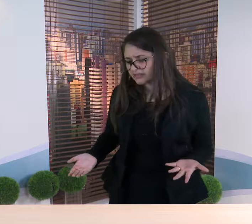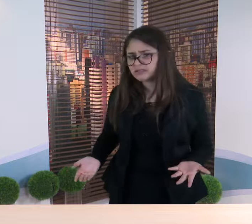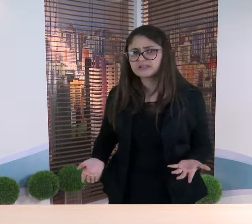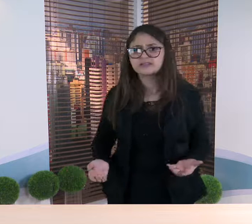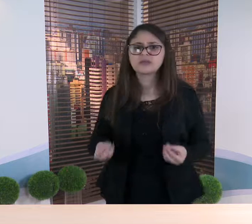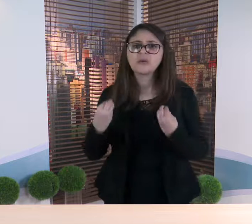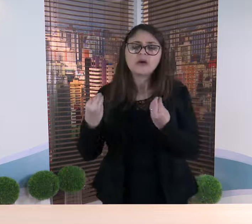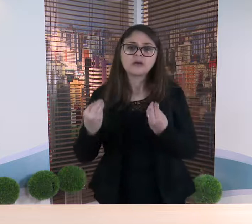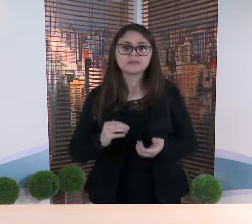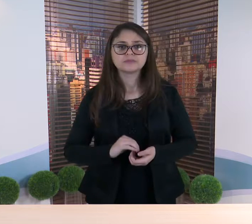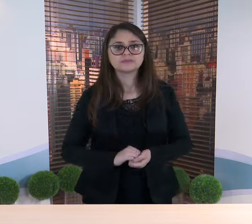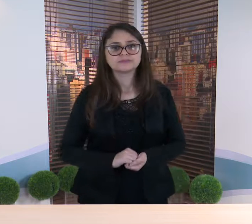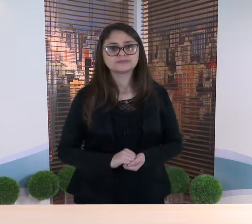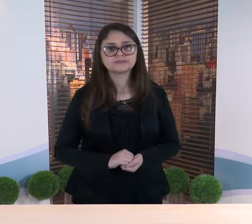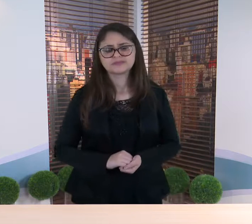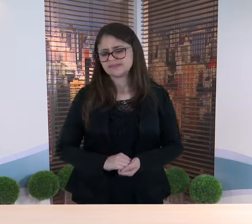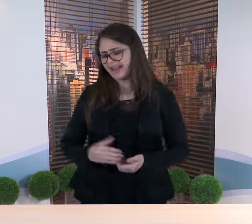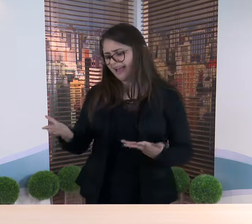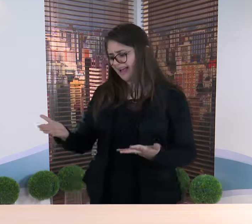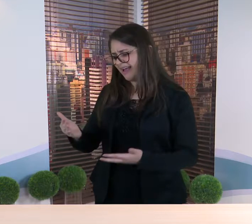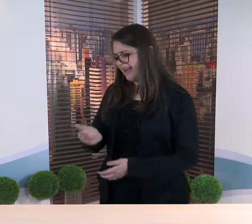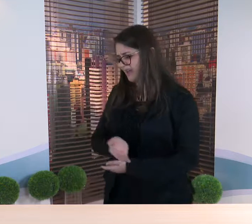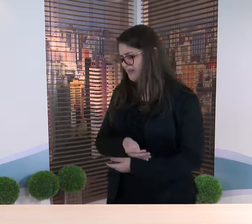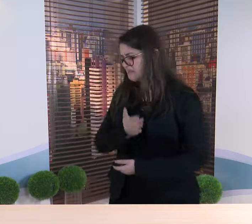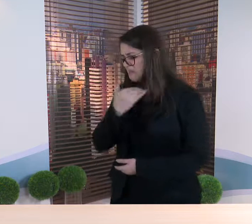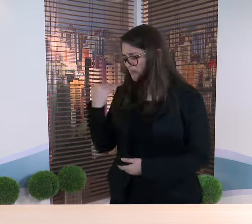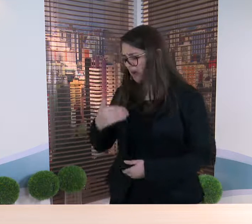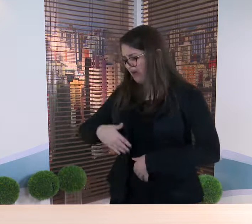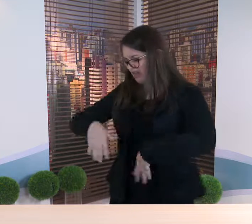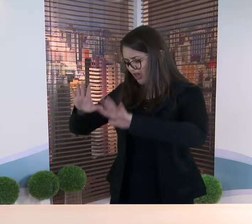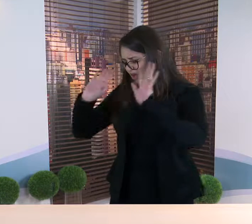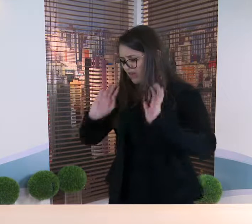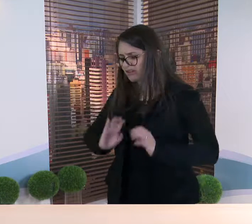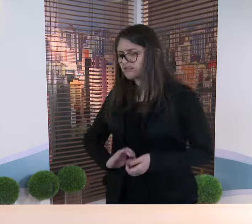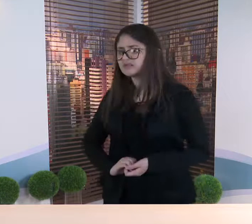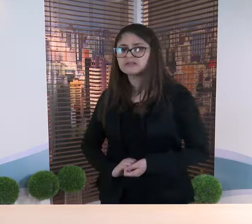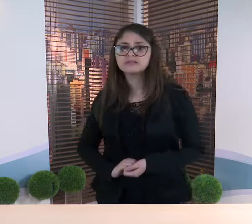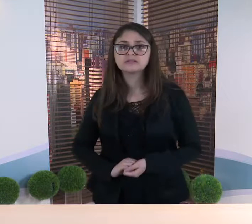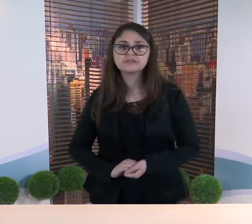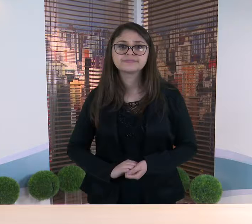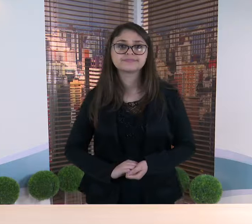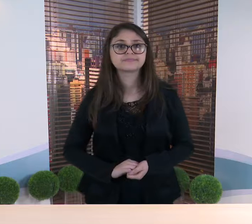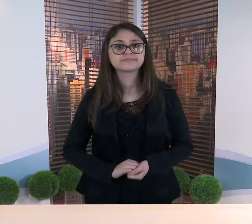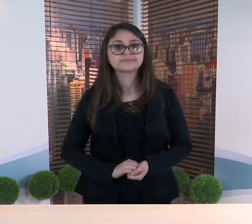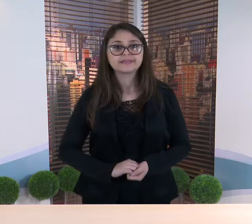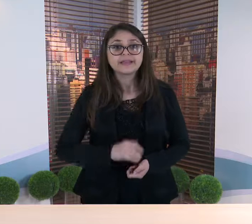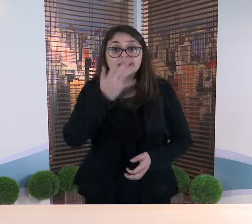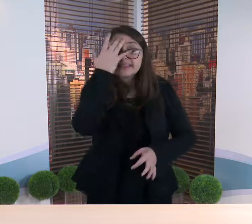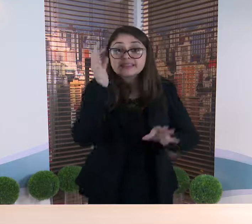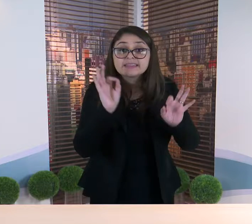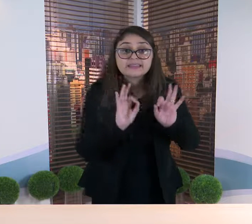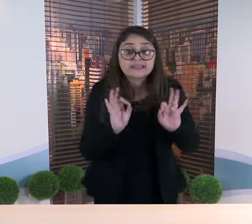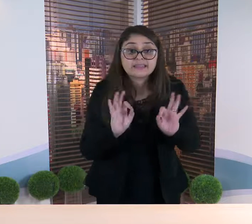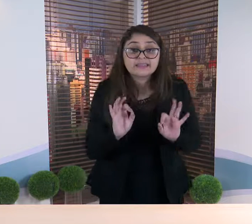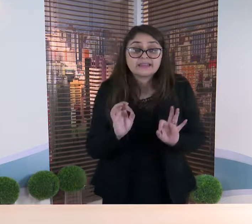que tudo isso? Deixe de lutar por isso e aceite a morte. Por mais que ninguém deseje ou